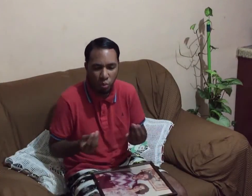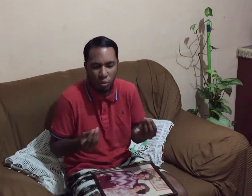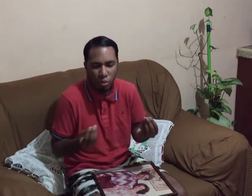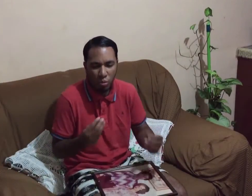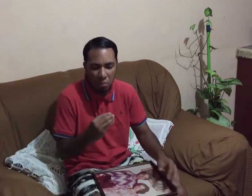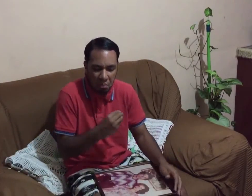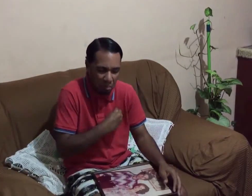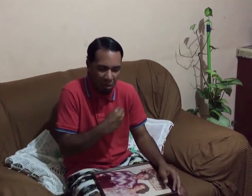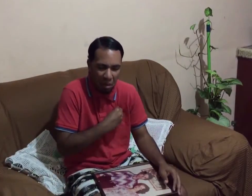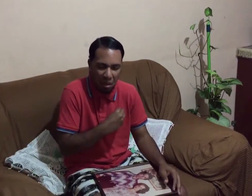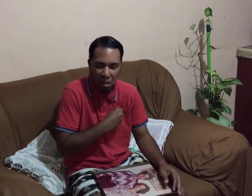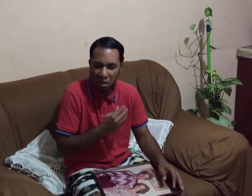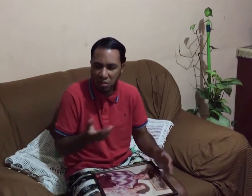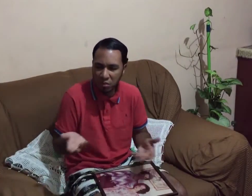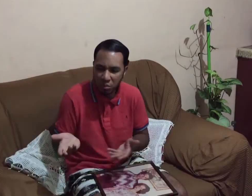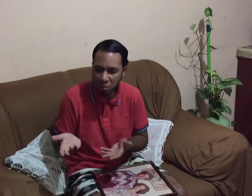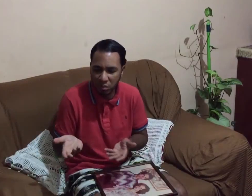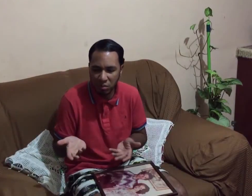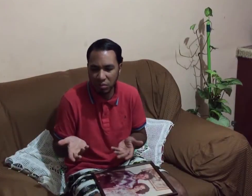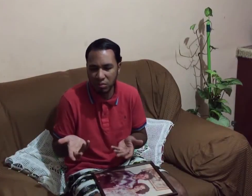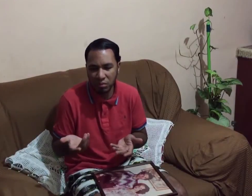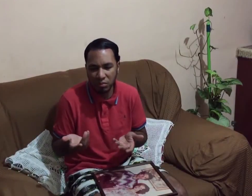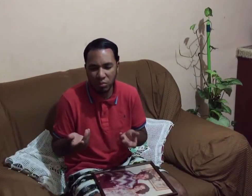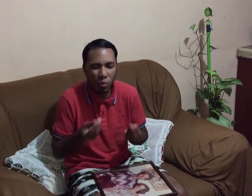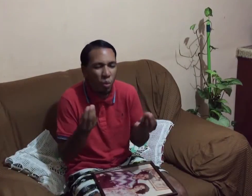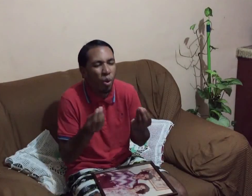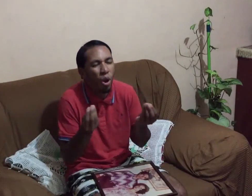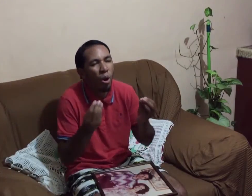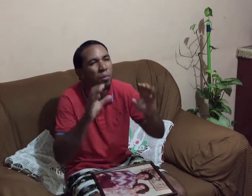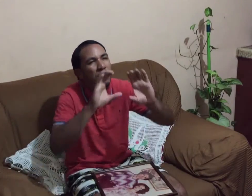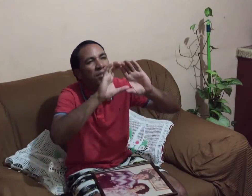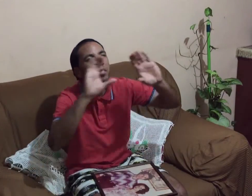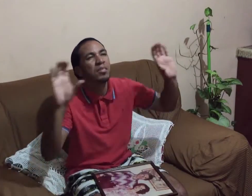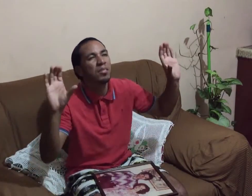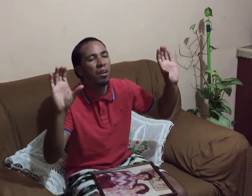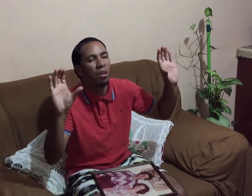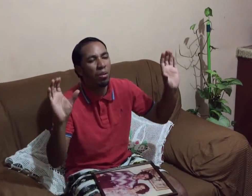Como o pecado faz isso? Como será o céu?